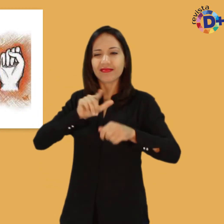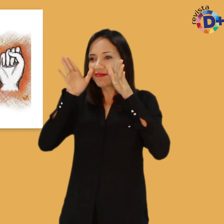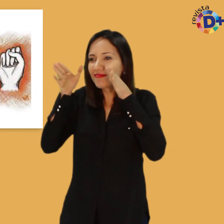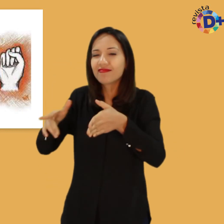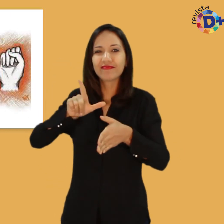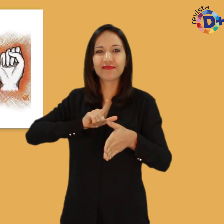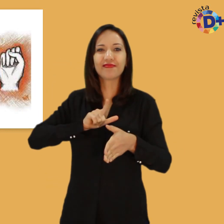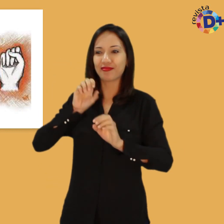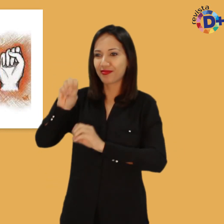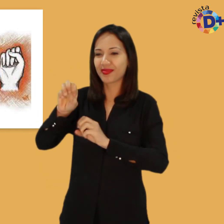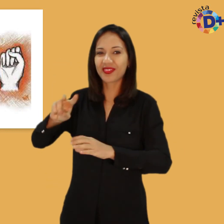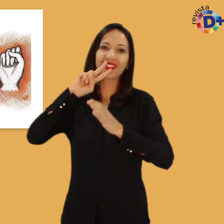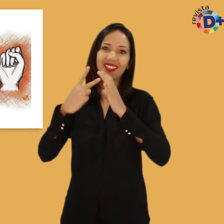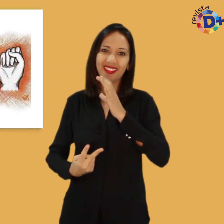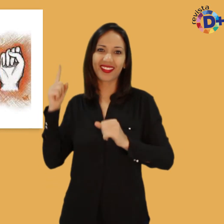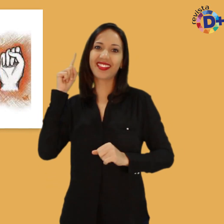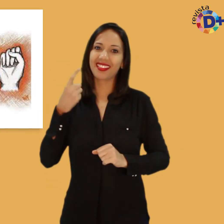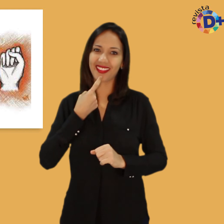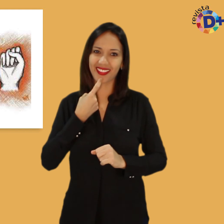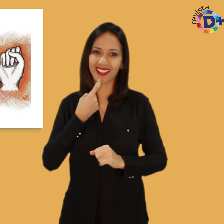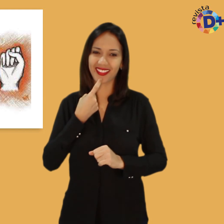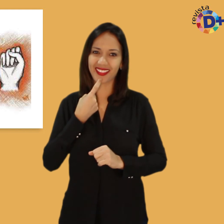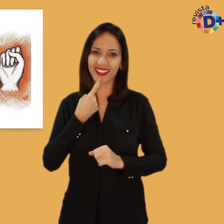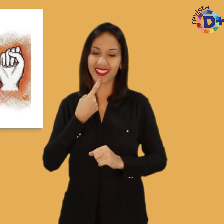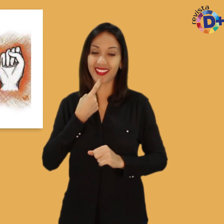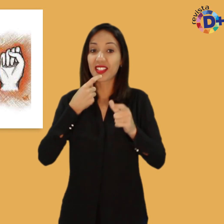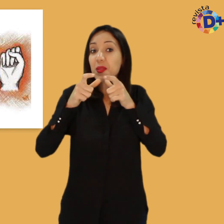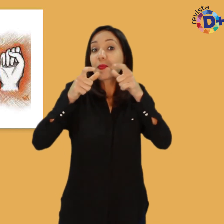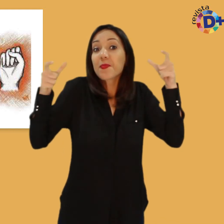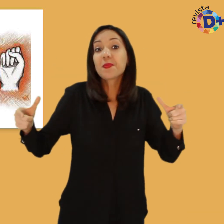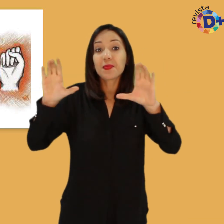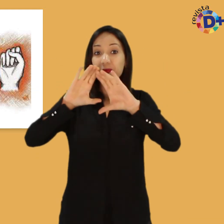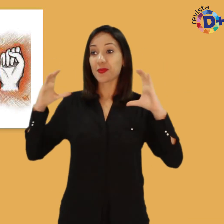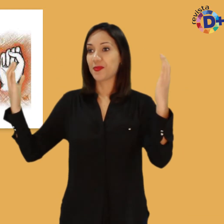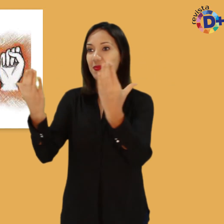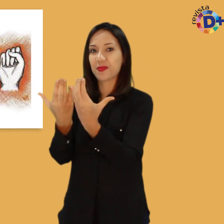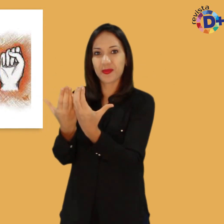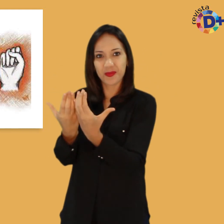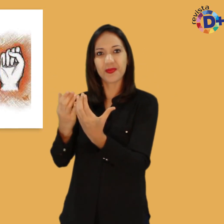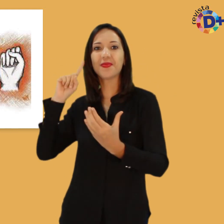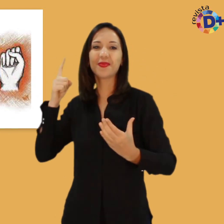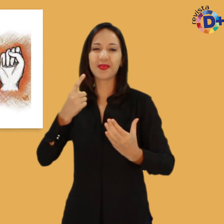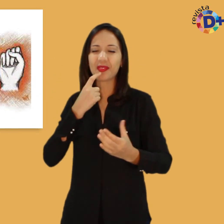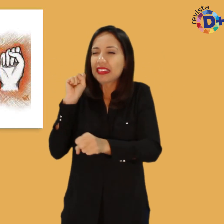uma educação bilíngue de surdos. E é o que a maioria das comunidades de surdos espera há